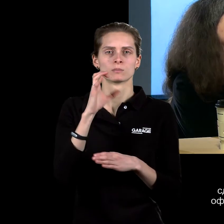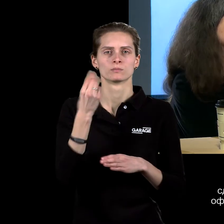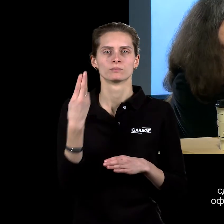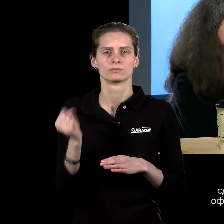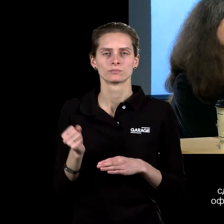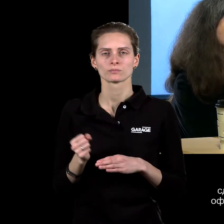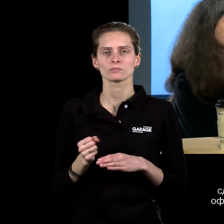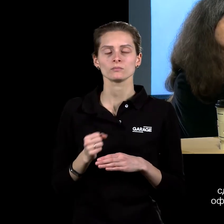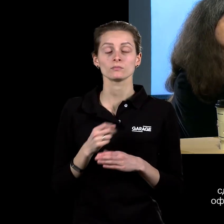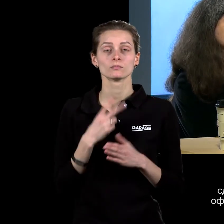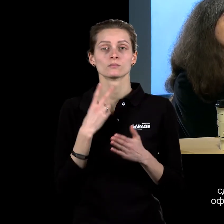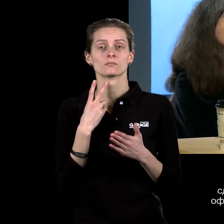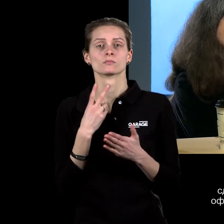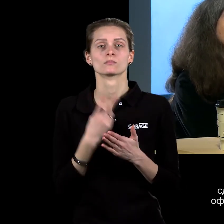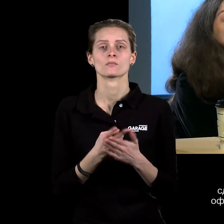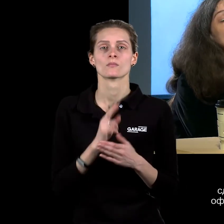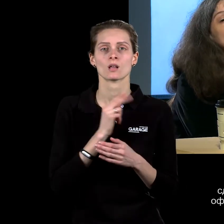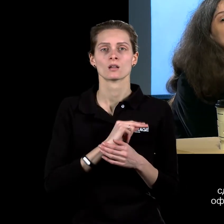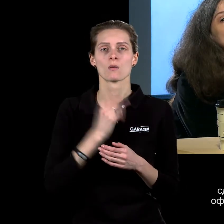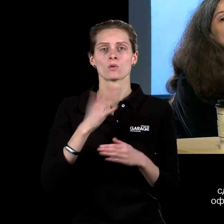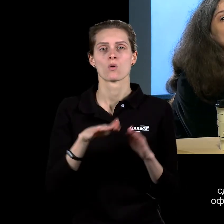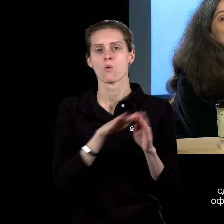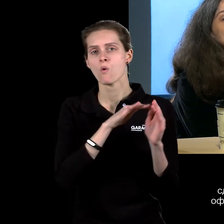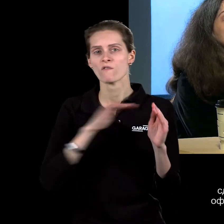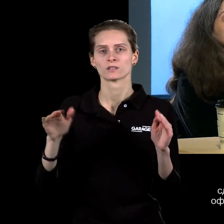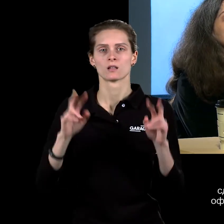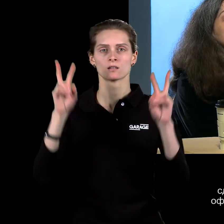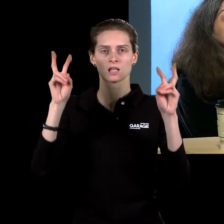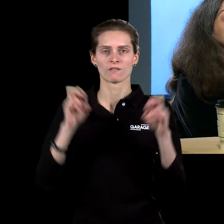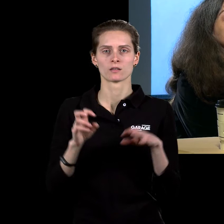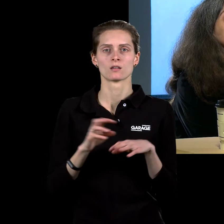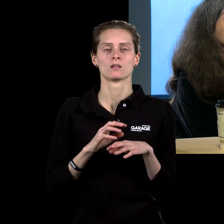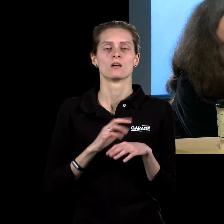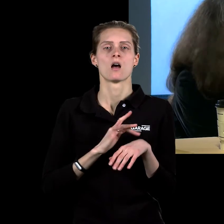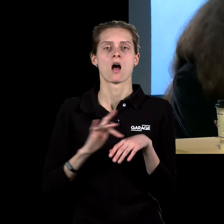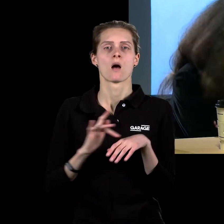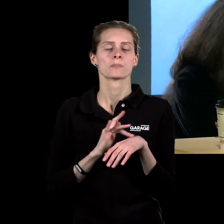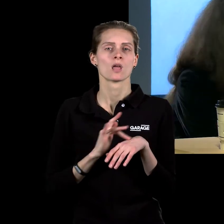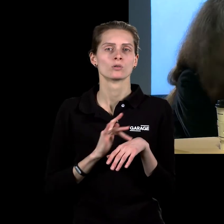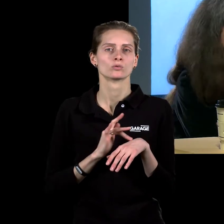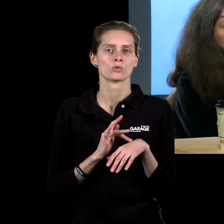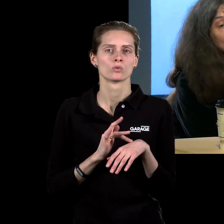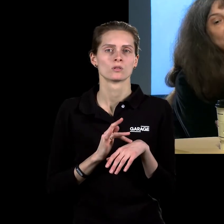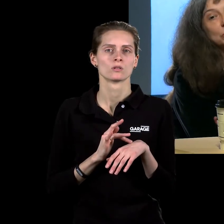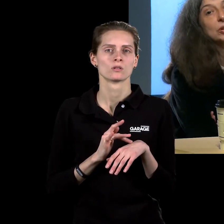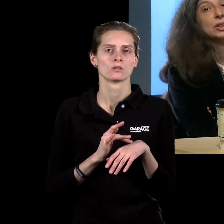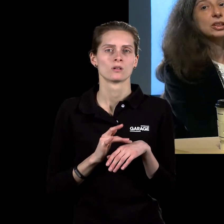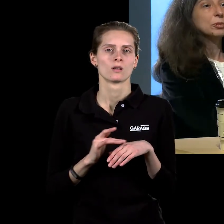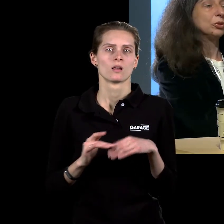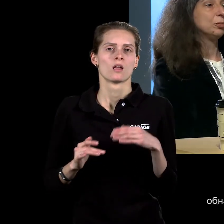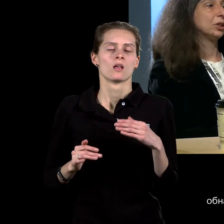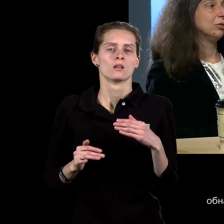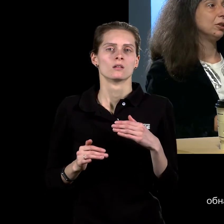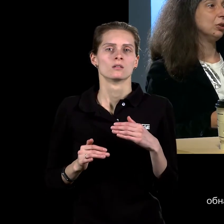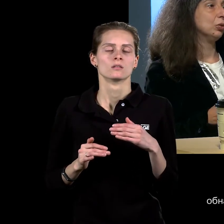представляет работу, официальное название, которое обнаженное, раздетое своими же, новобрачное, раздетое своими же